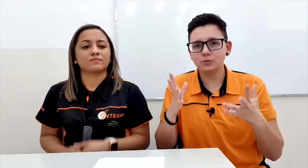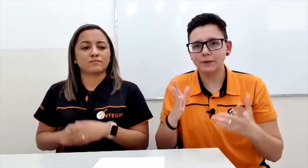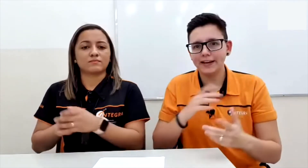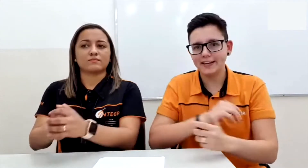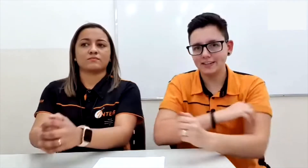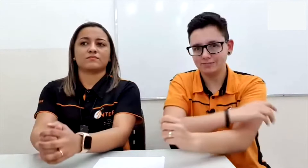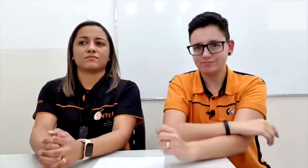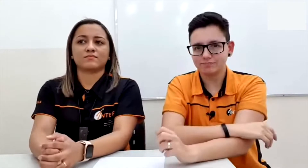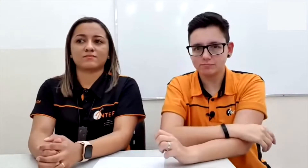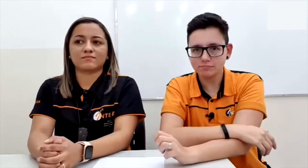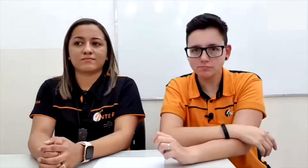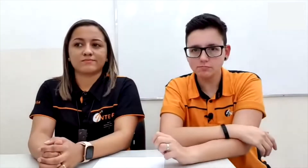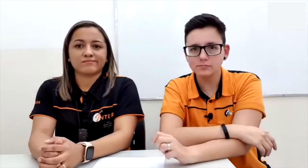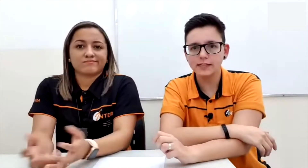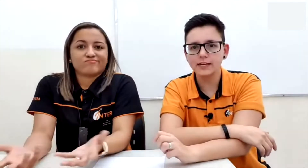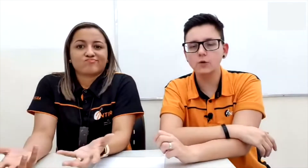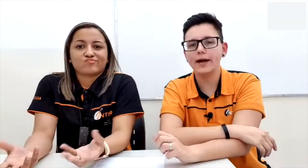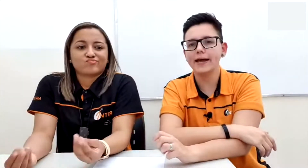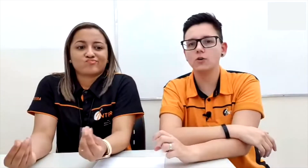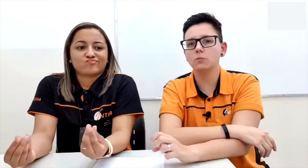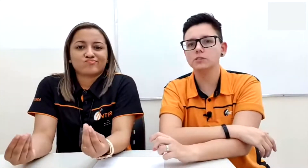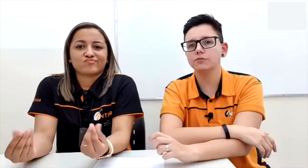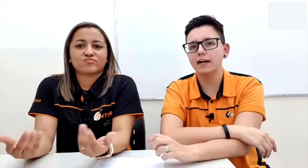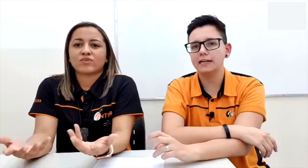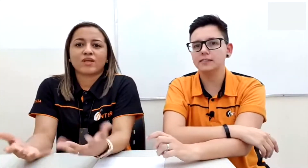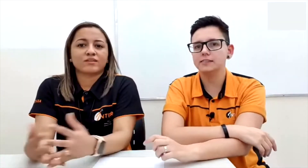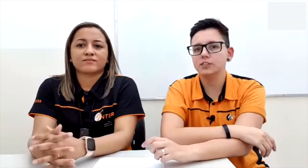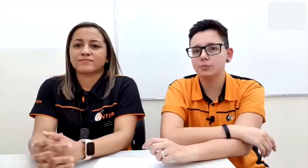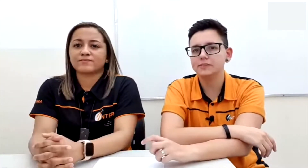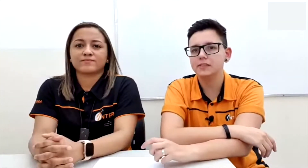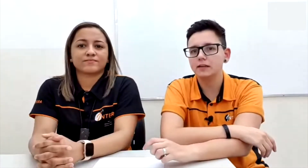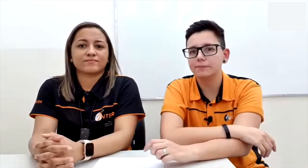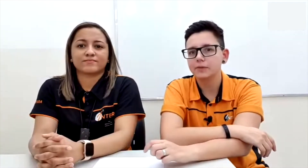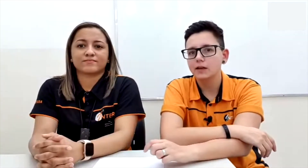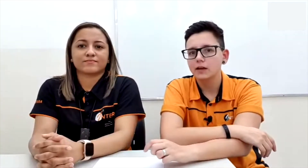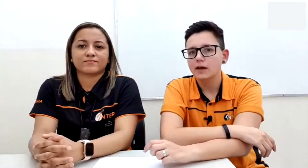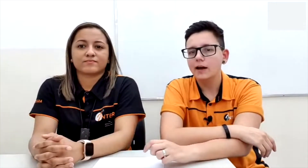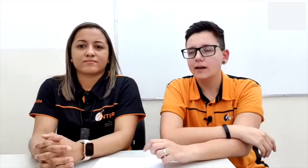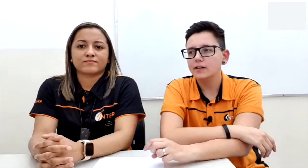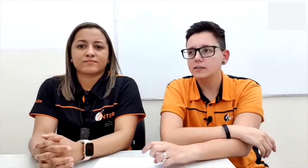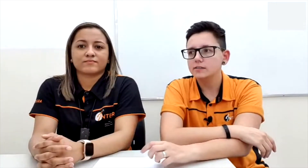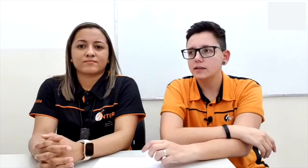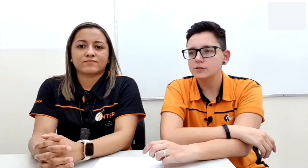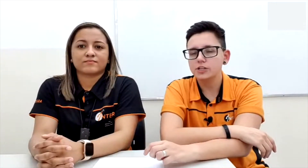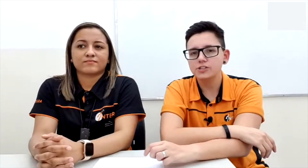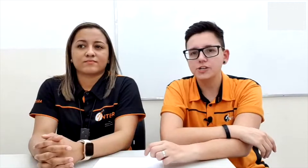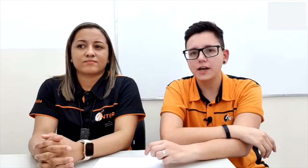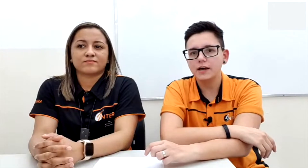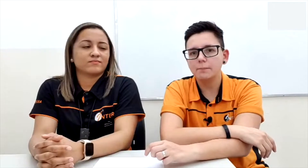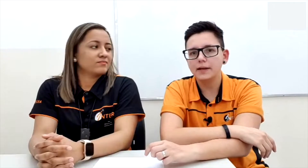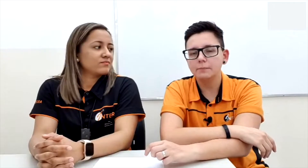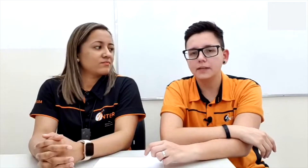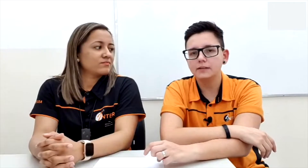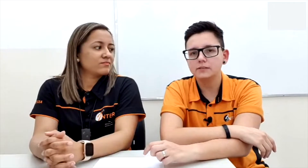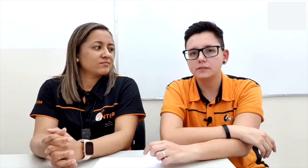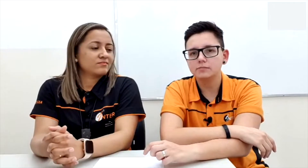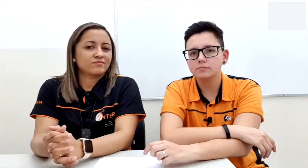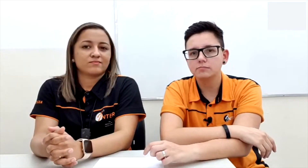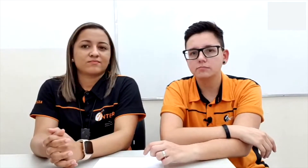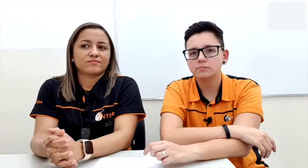para ele, entendeu? É como se eu falasse assim, tipo assim, ah, Larissa, a gente é bem amigas.